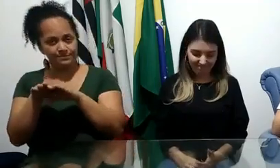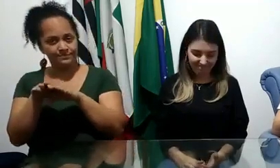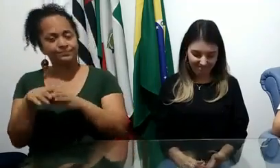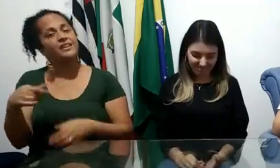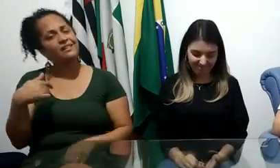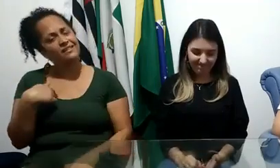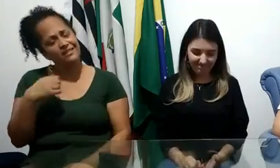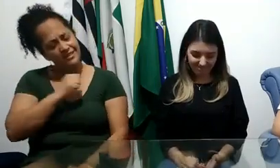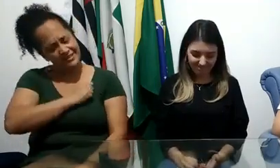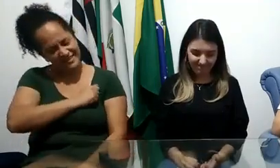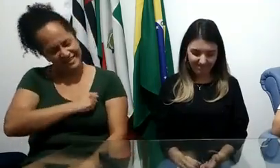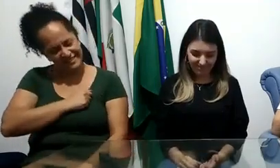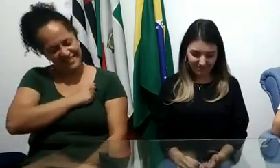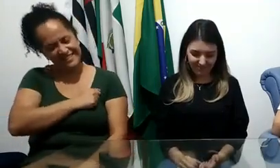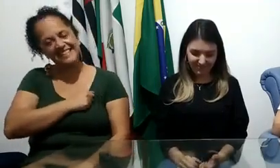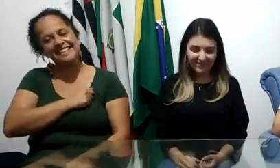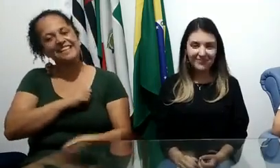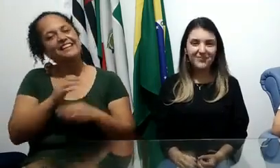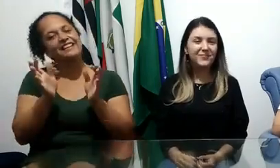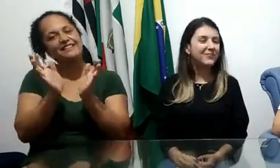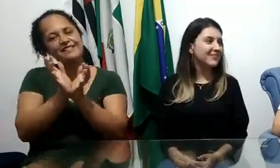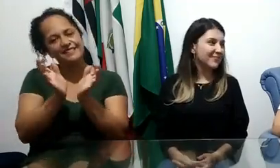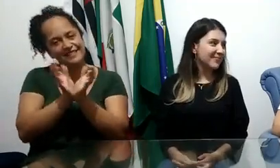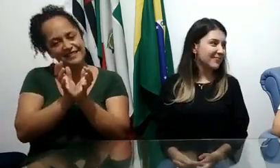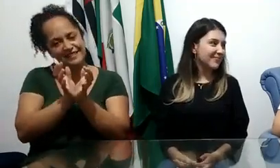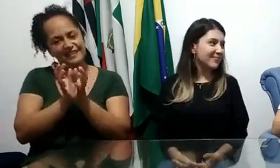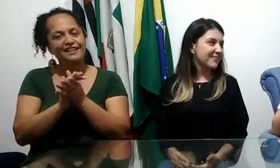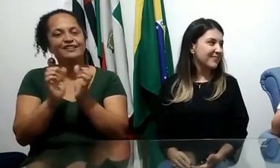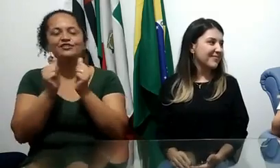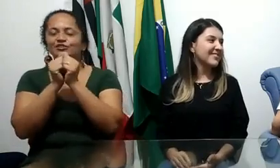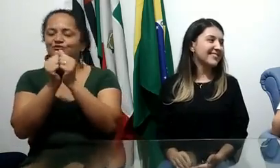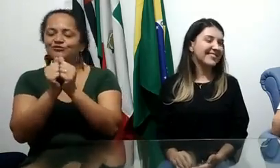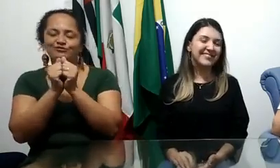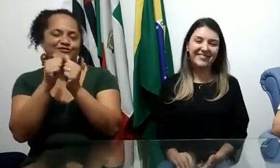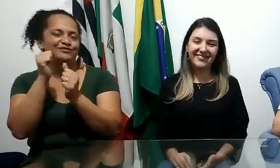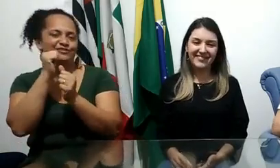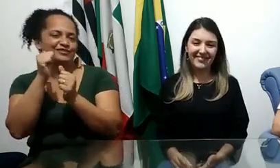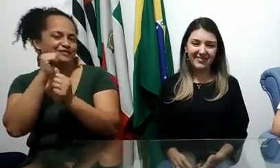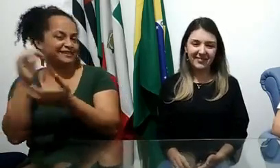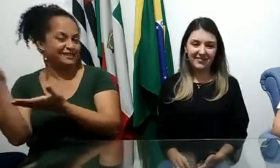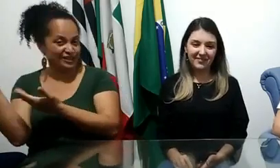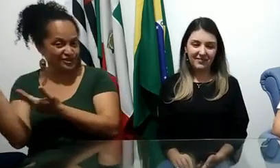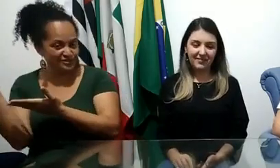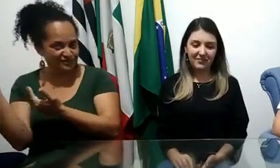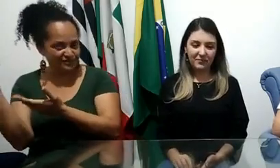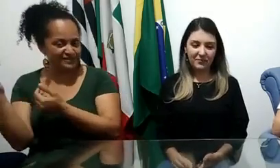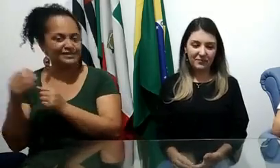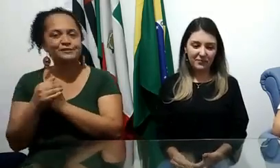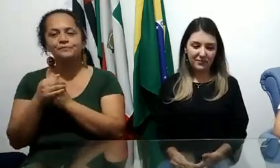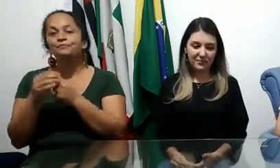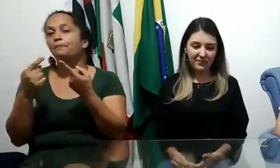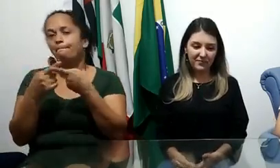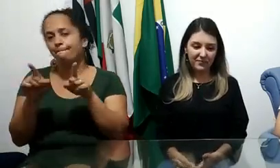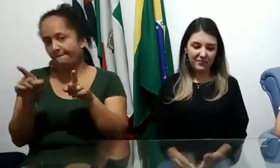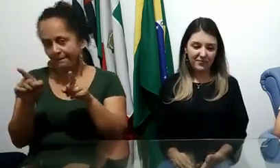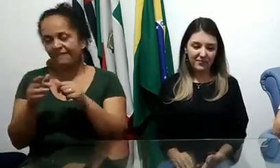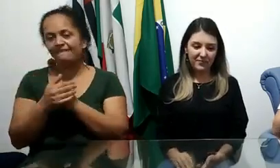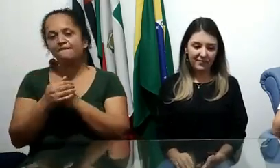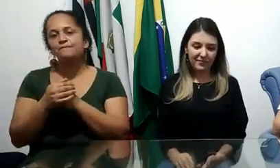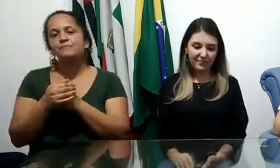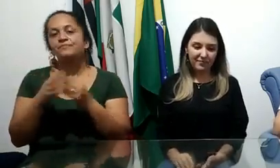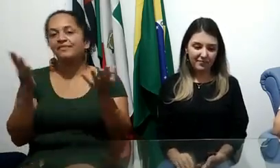da célula, daqueles momentos que a gente tinha, das meninas, mas por enquanto é isso aí. Pelo menos